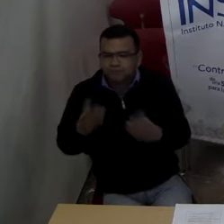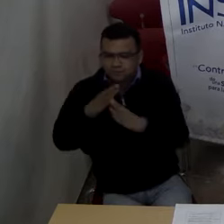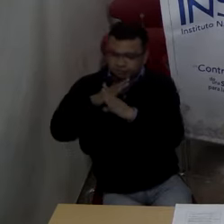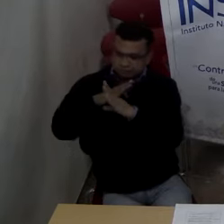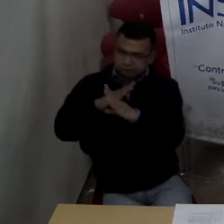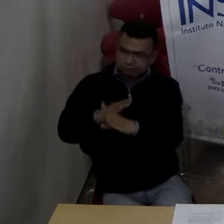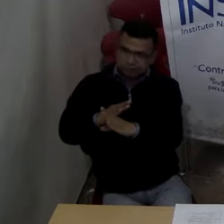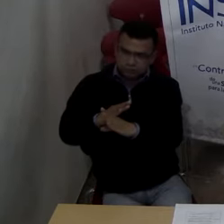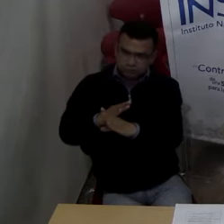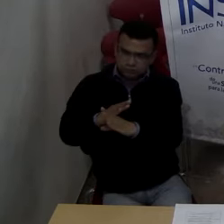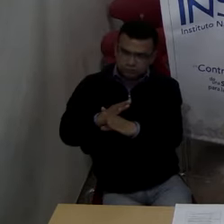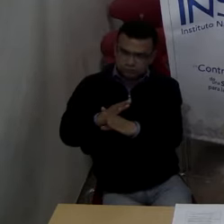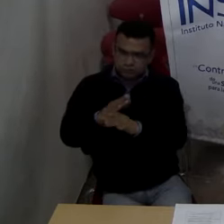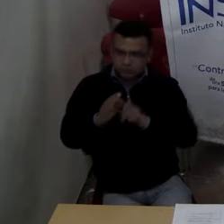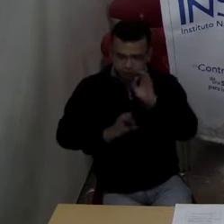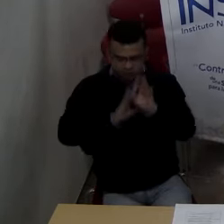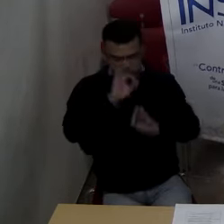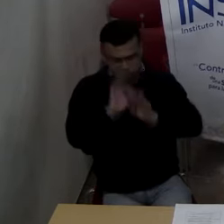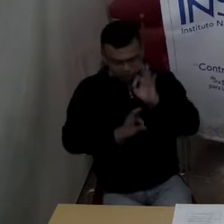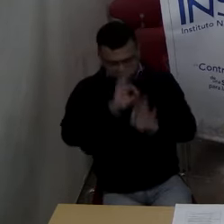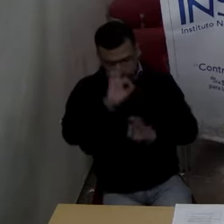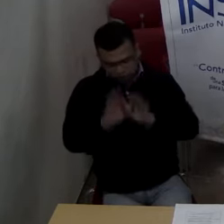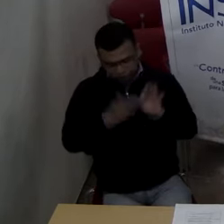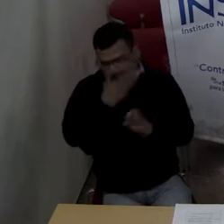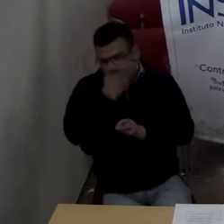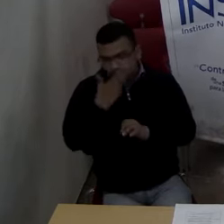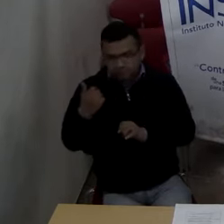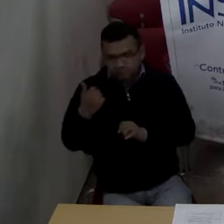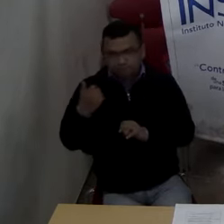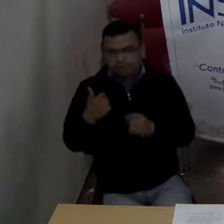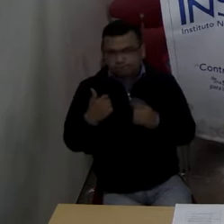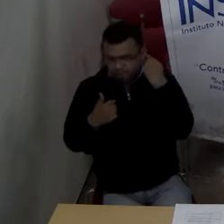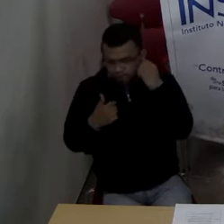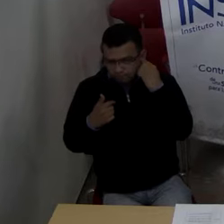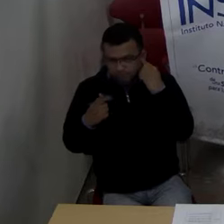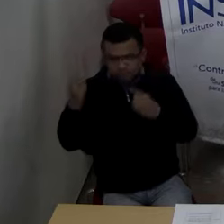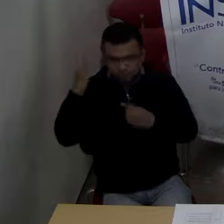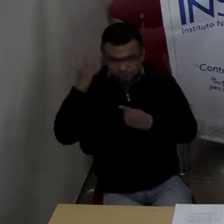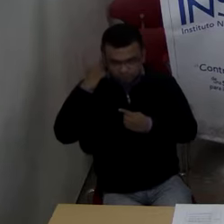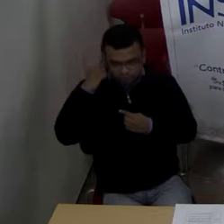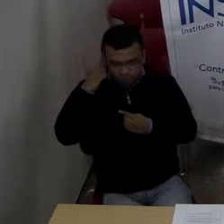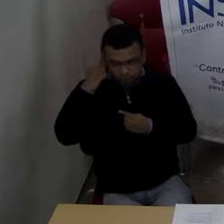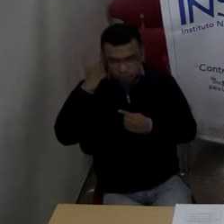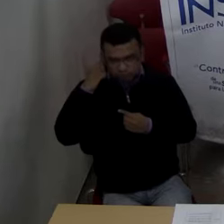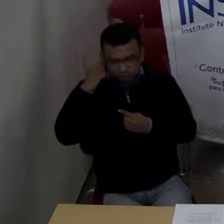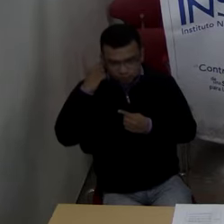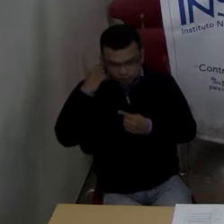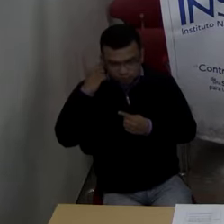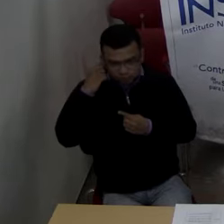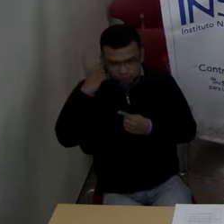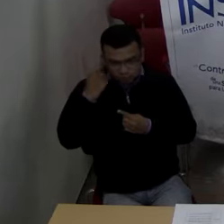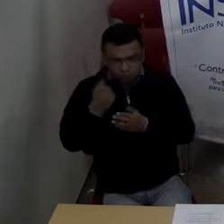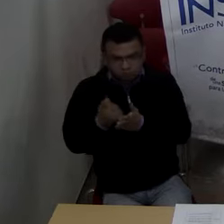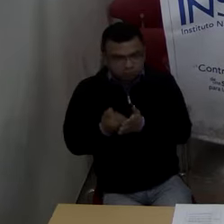proteger esas habilidades que nos van a determinar el aprendizaje de la lengua oral.